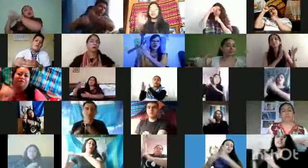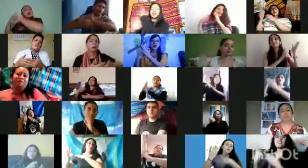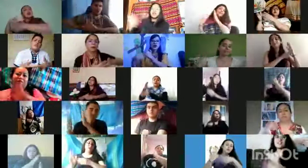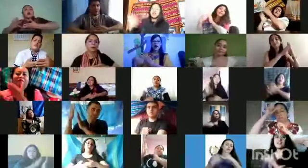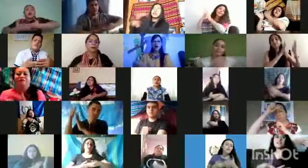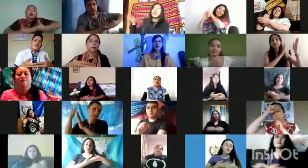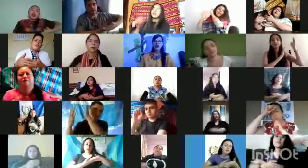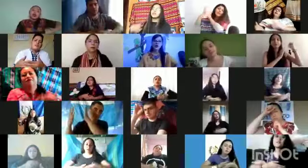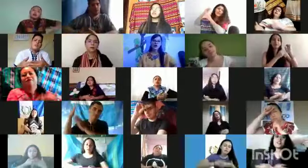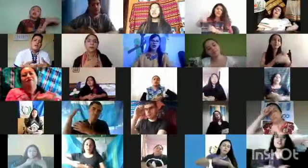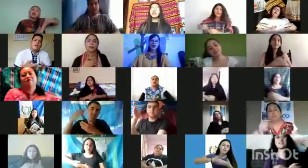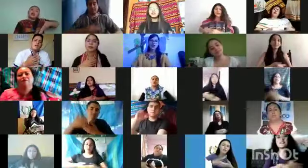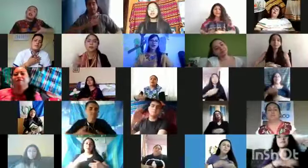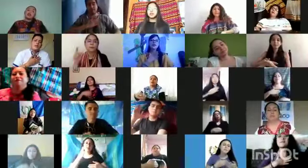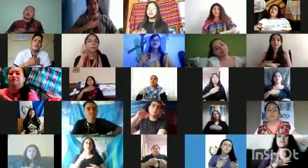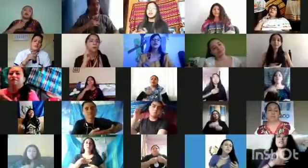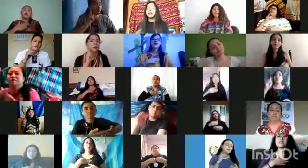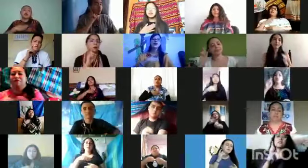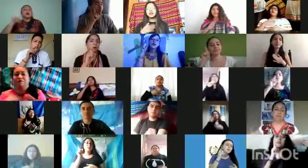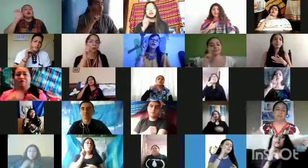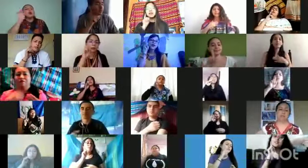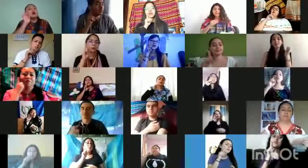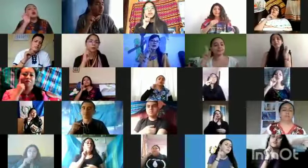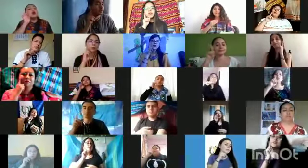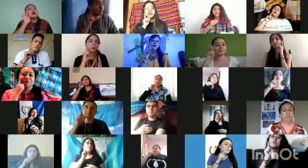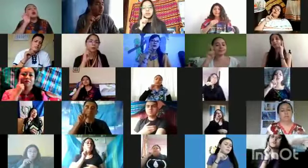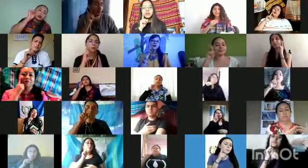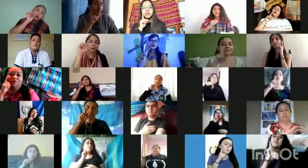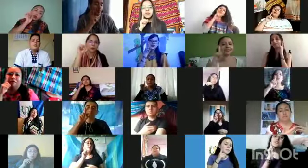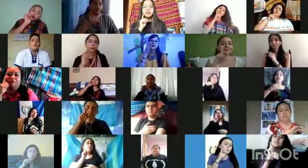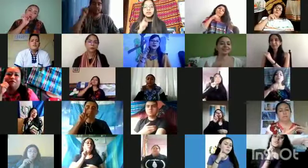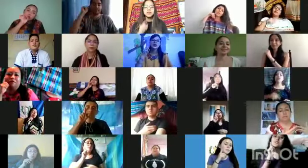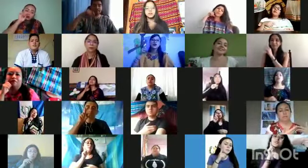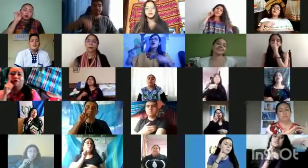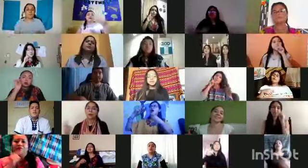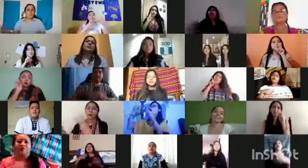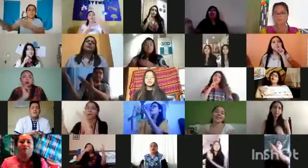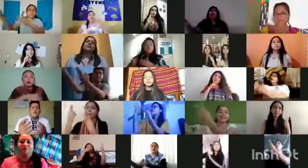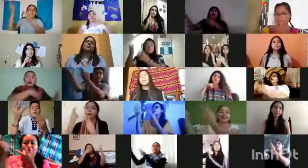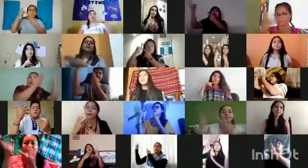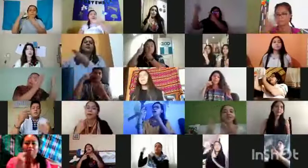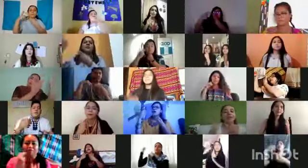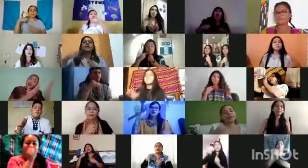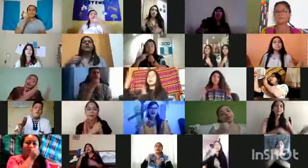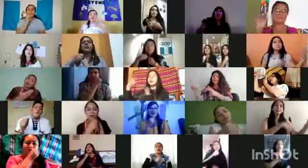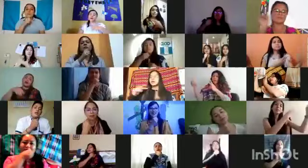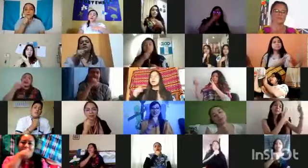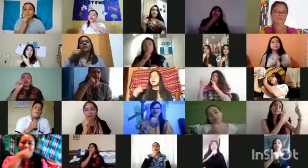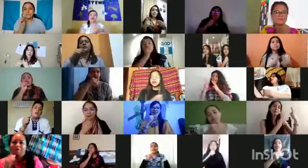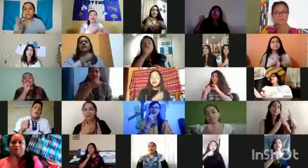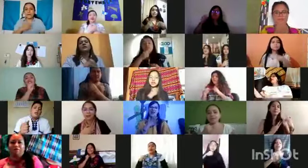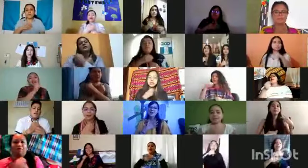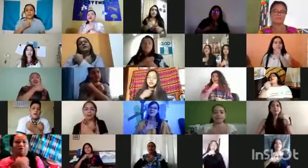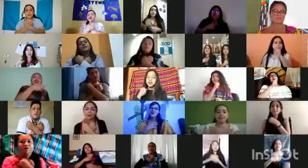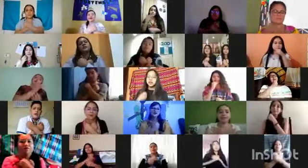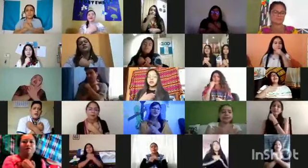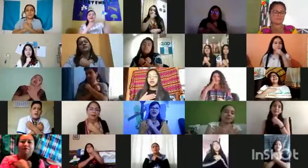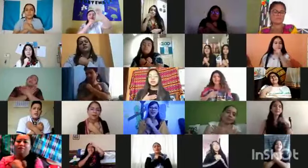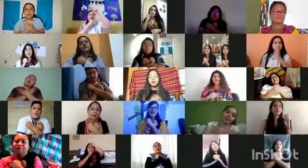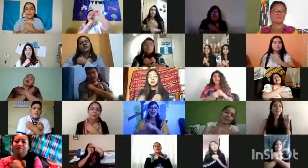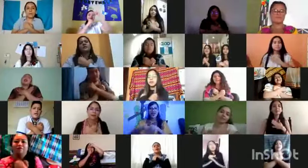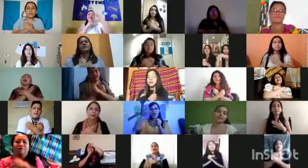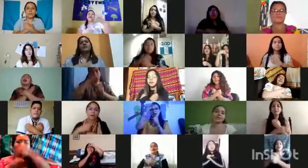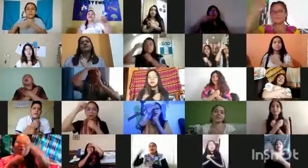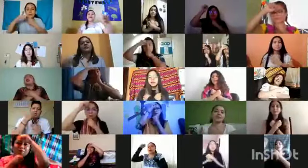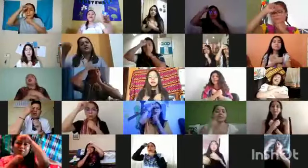la cuna de mi juventud Vengo a cantarle a mi amada